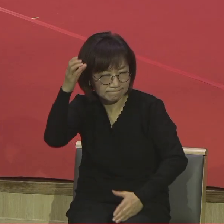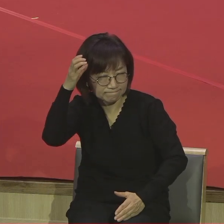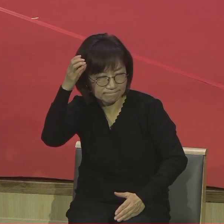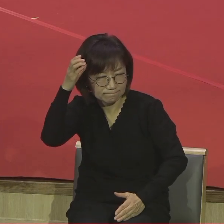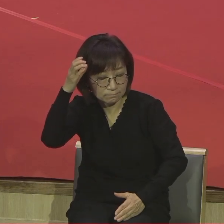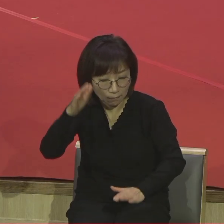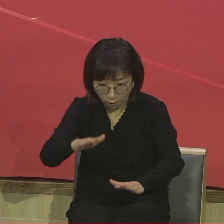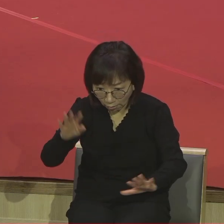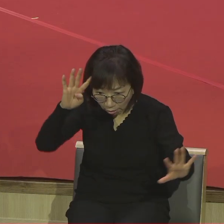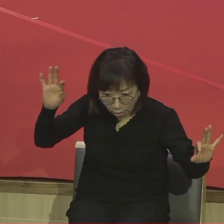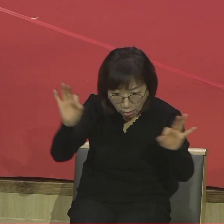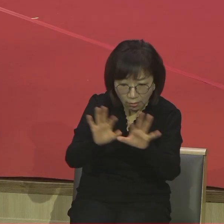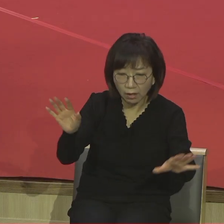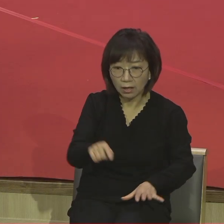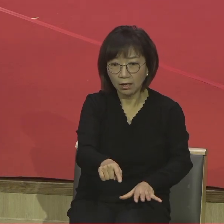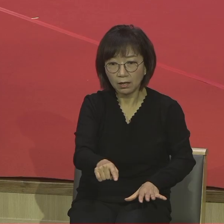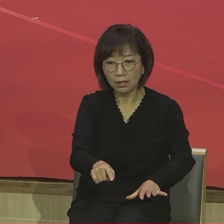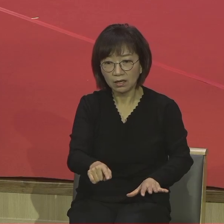전혀 어울리지 않는,